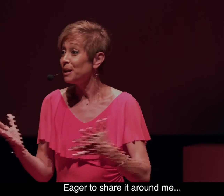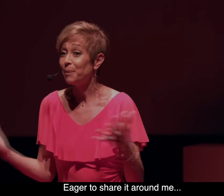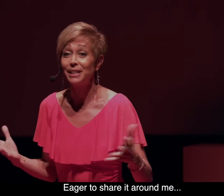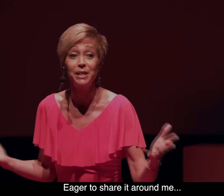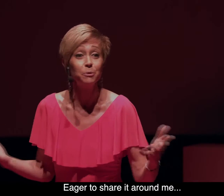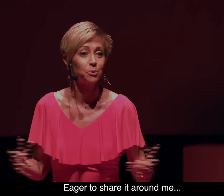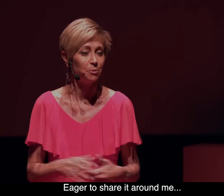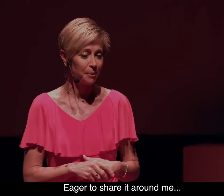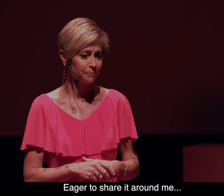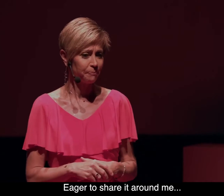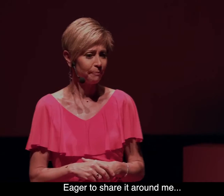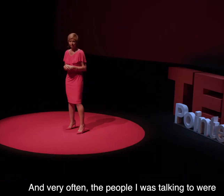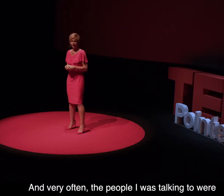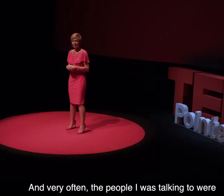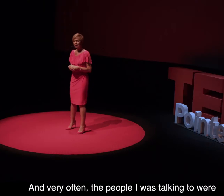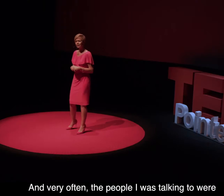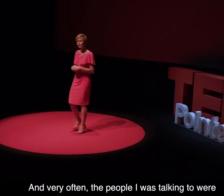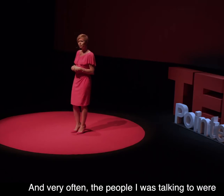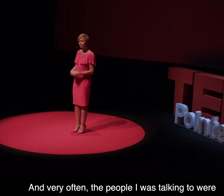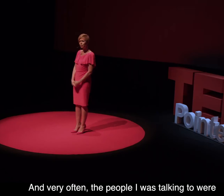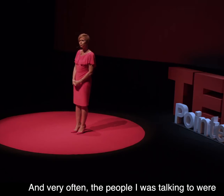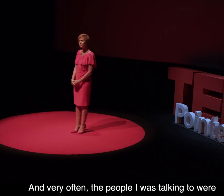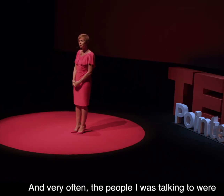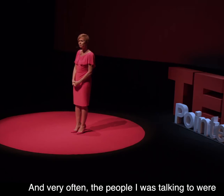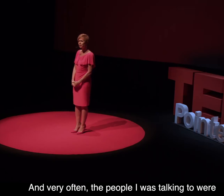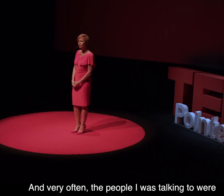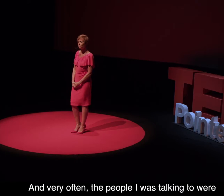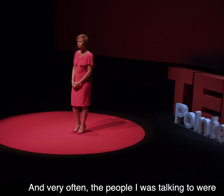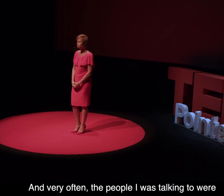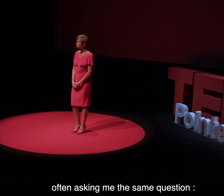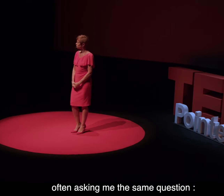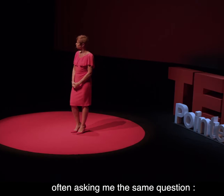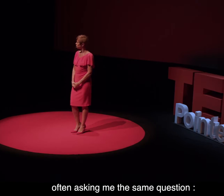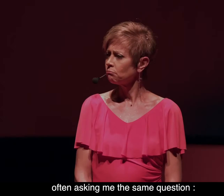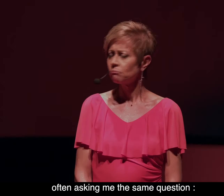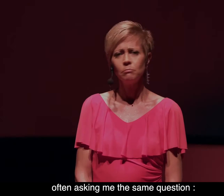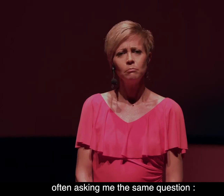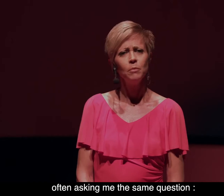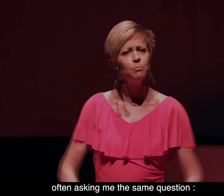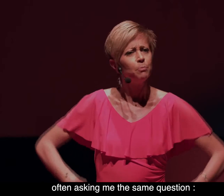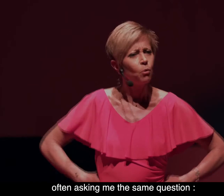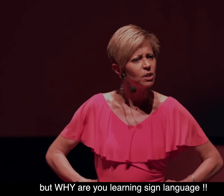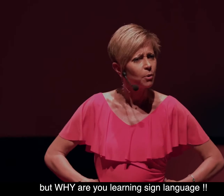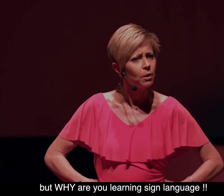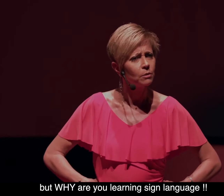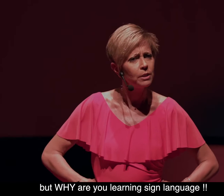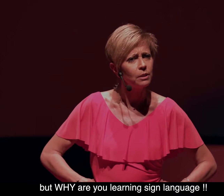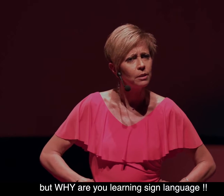voulais la partager autour de moi. Et très régulièrement, on me posait la même question. Mais pourquoi tu apprends la langue des